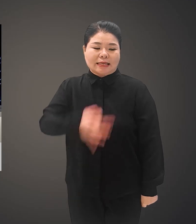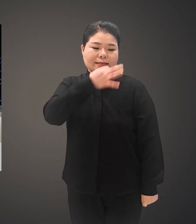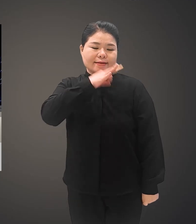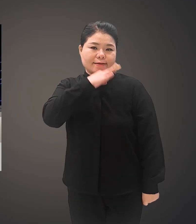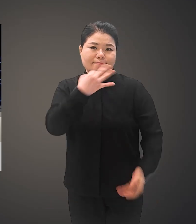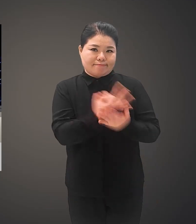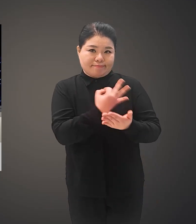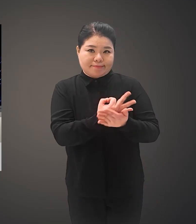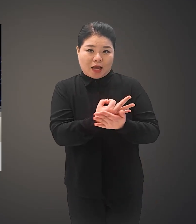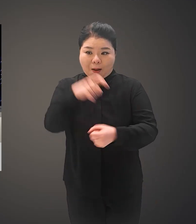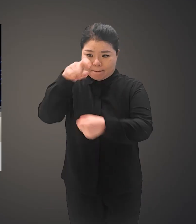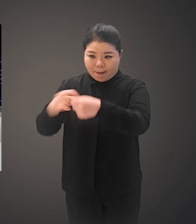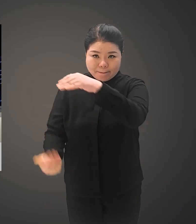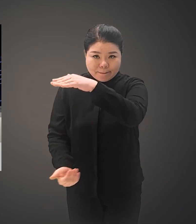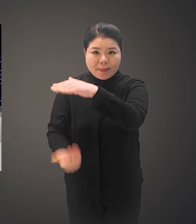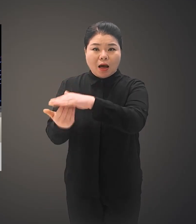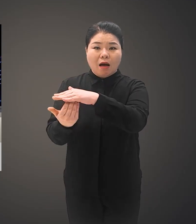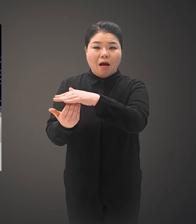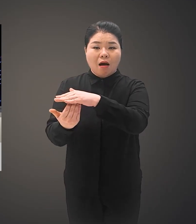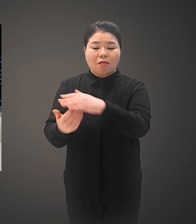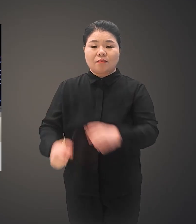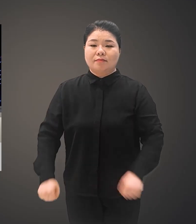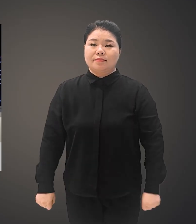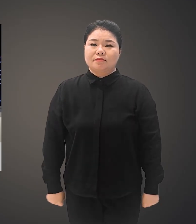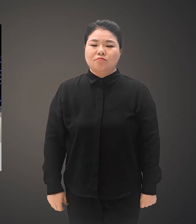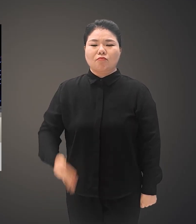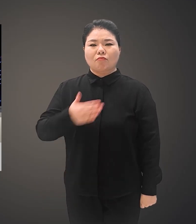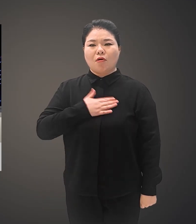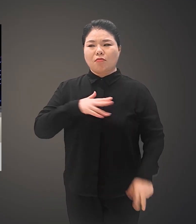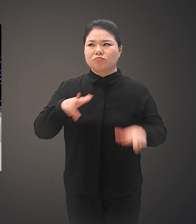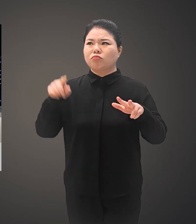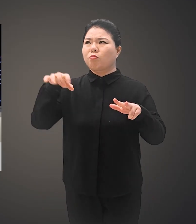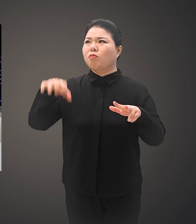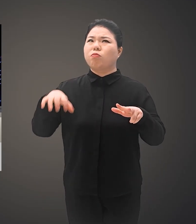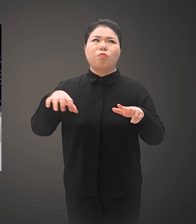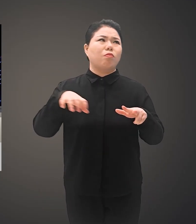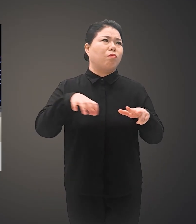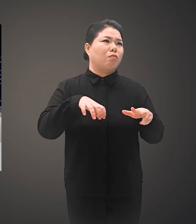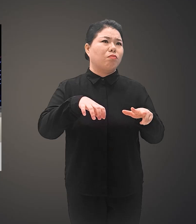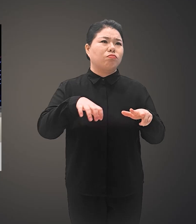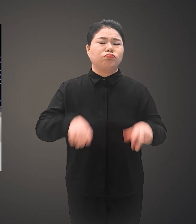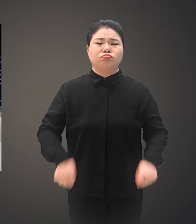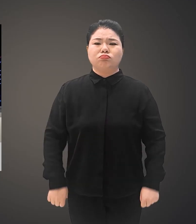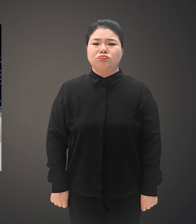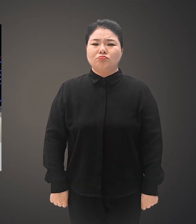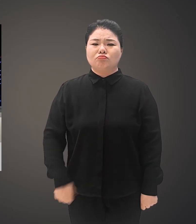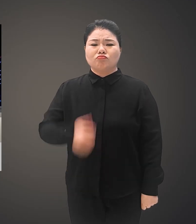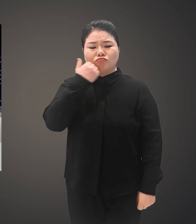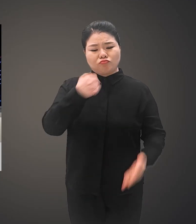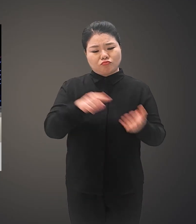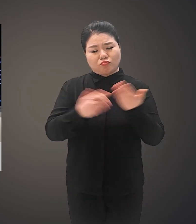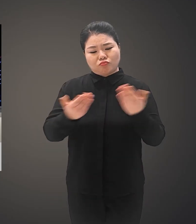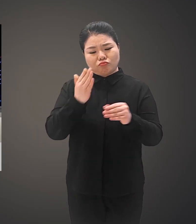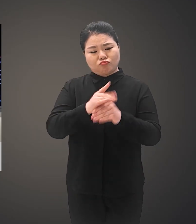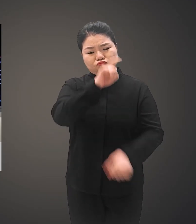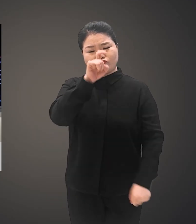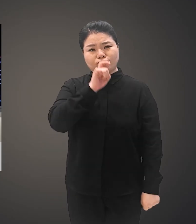이익 창출, 목적 달성. 난 지금 어디? 누구를 위해